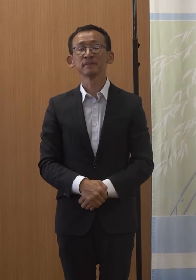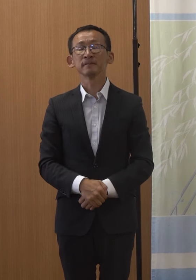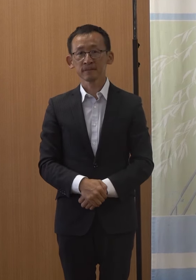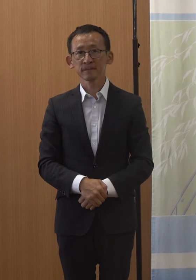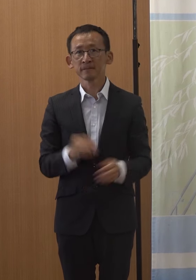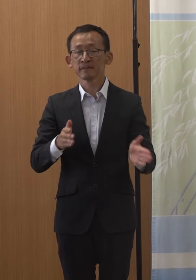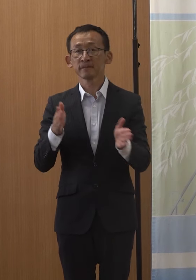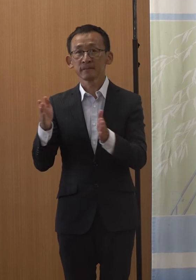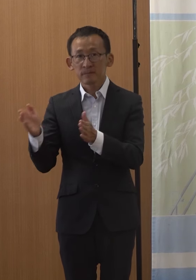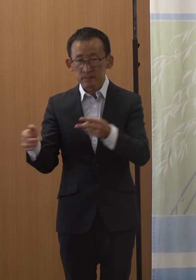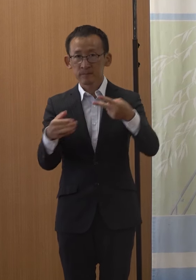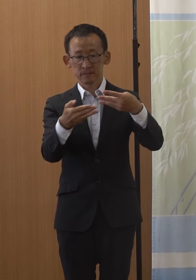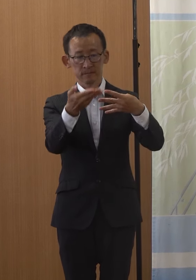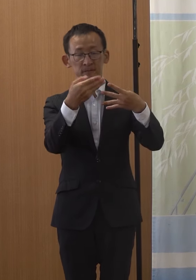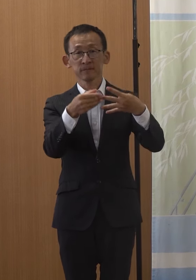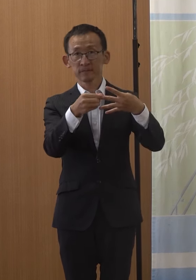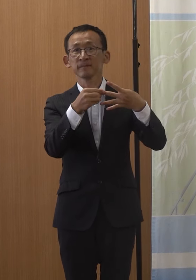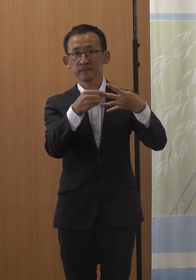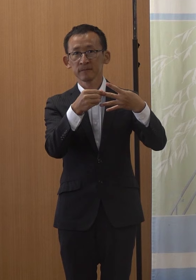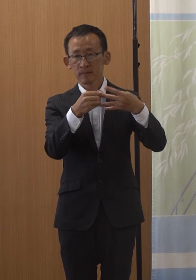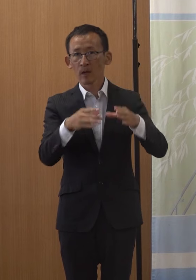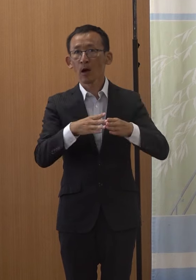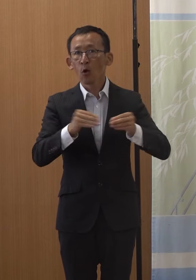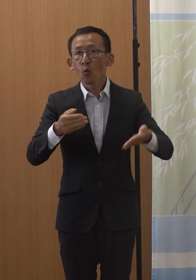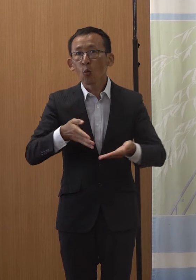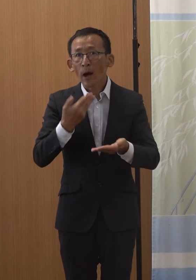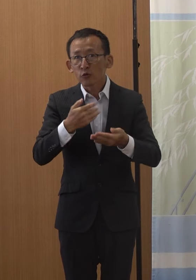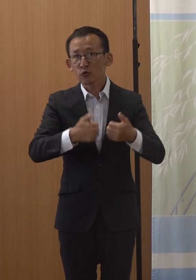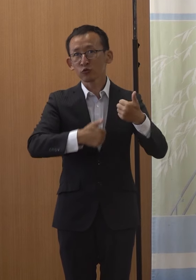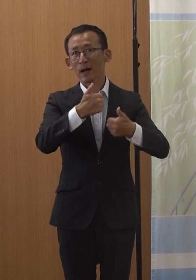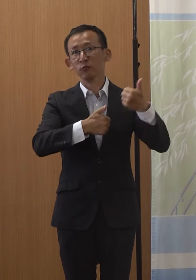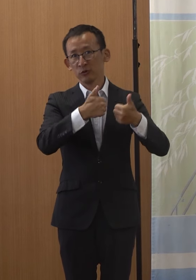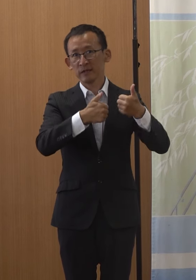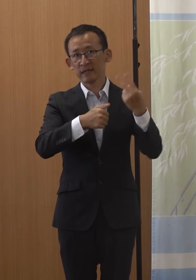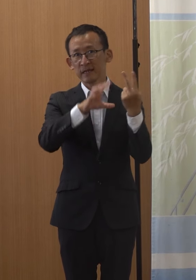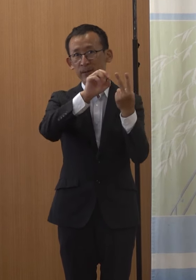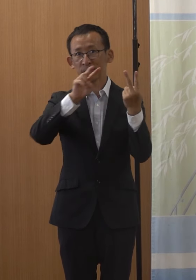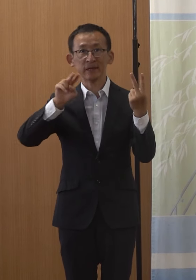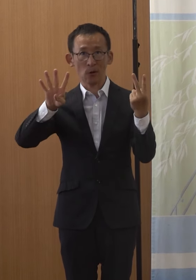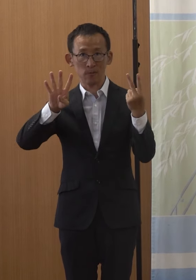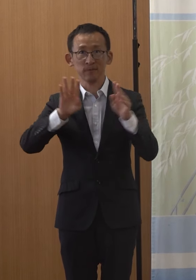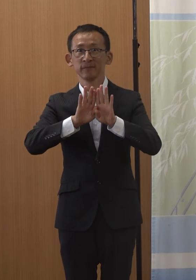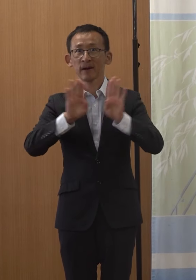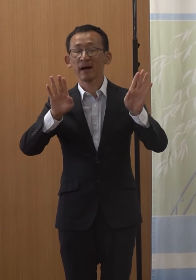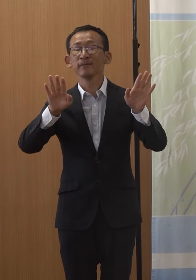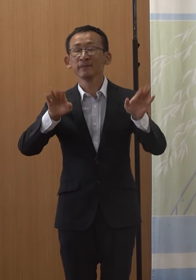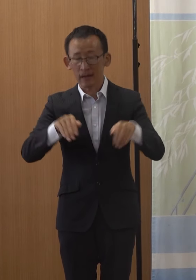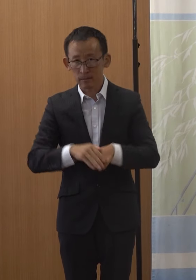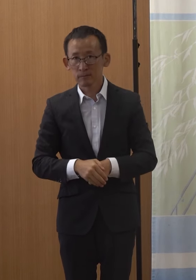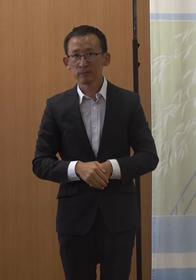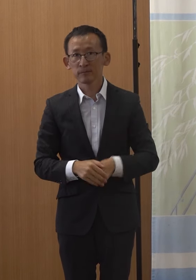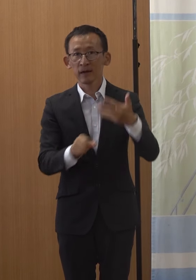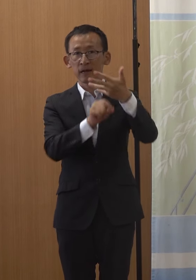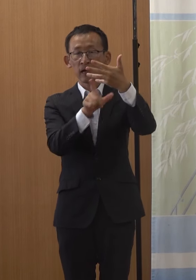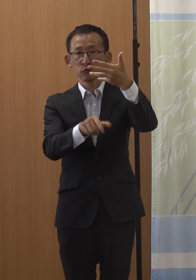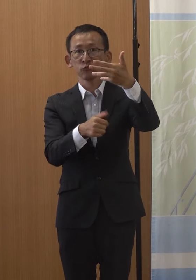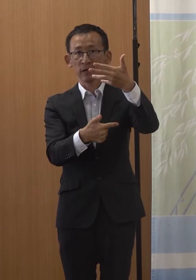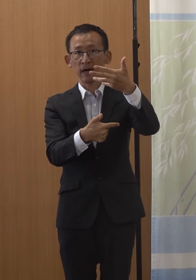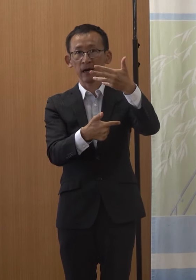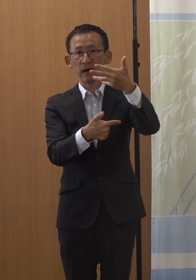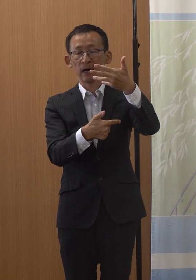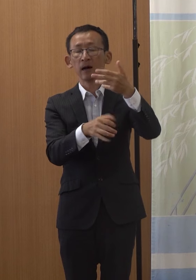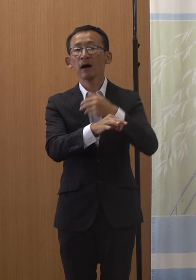2点目であります。和食グランプリ2024についてです。今月6日に金沢未